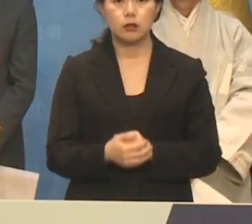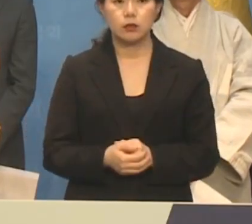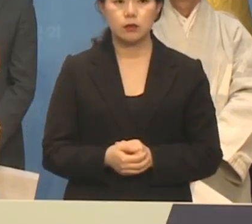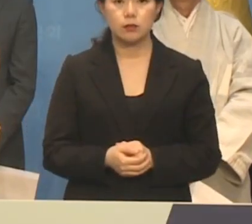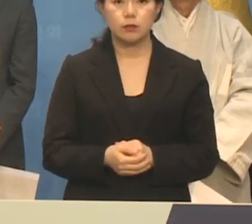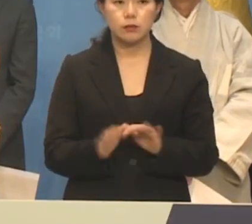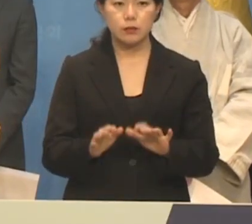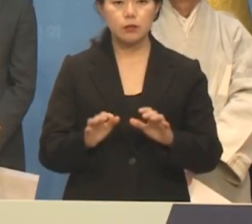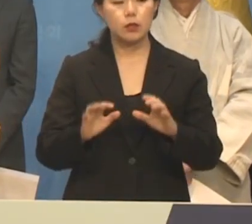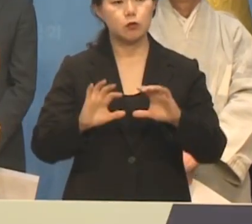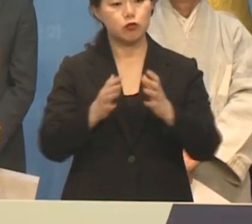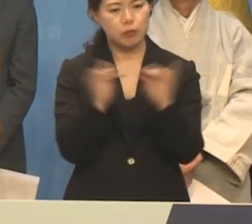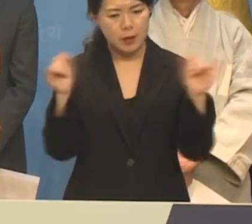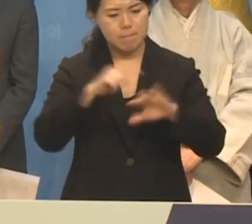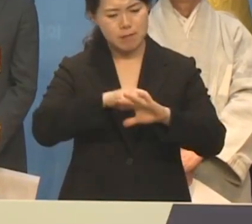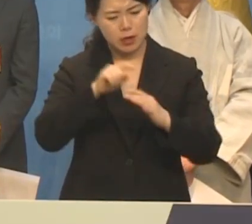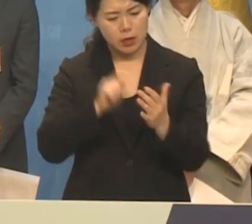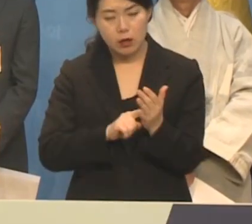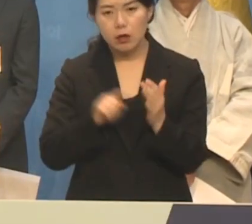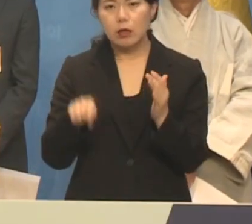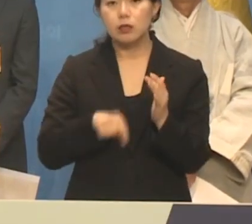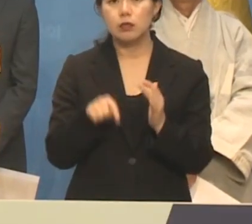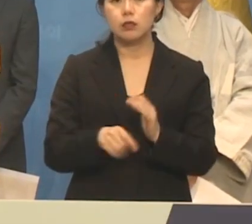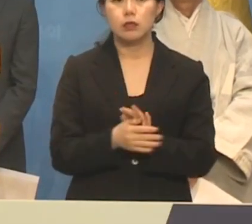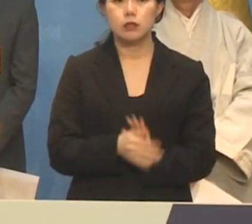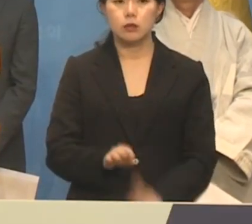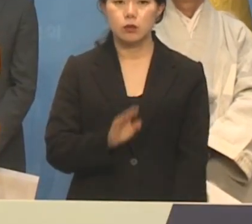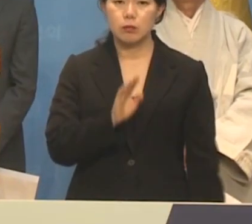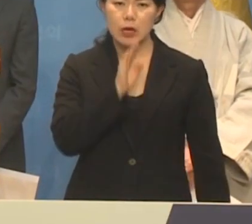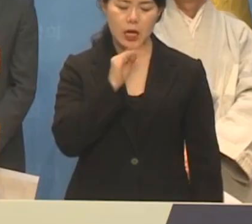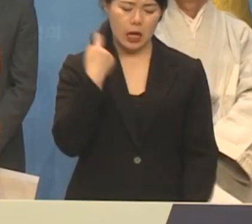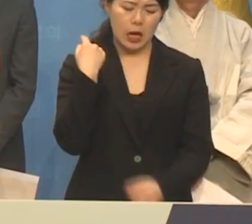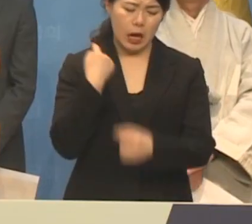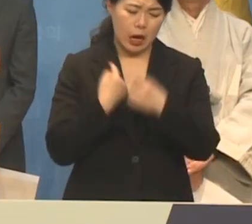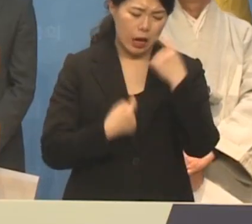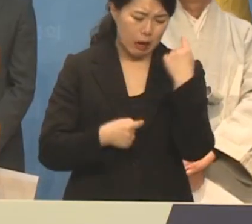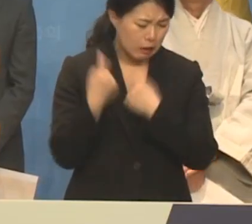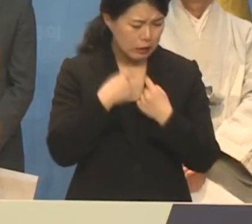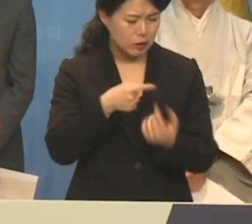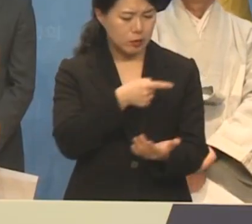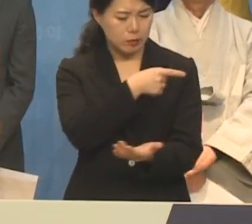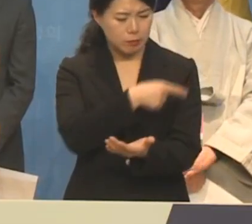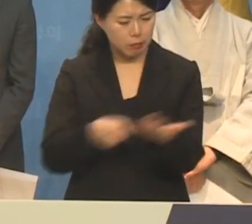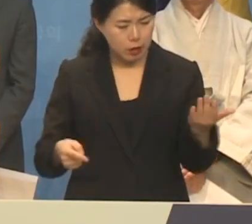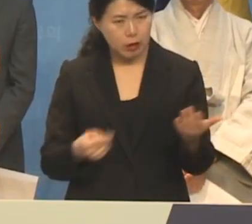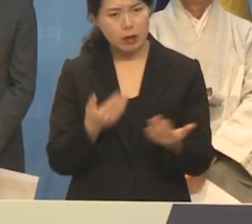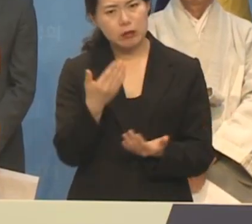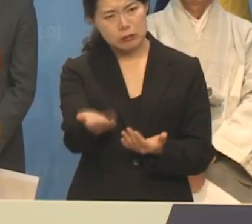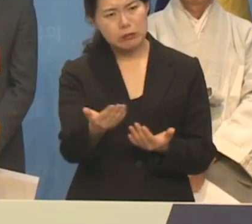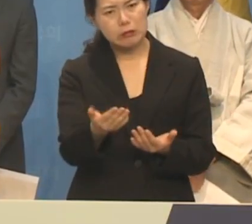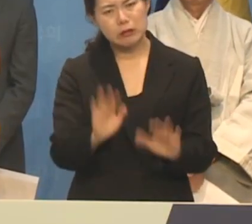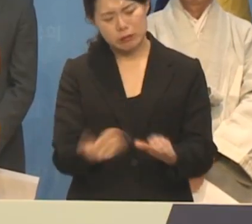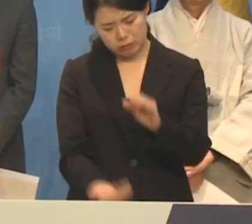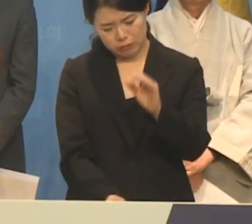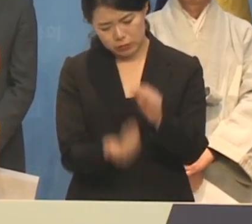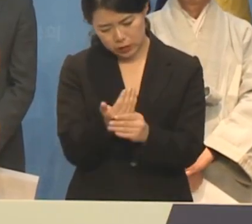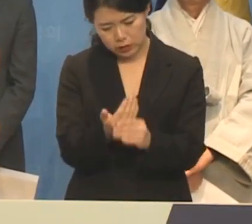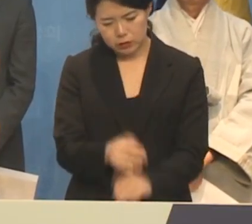어심양면에서 전 국민의 마음속에 엄청난 상처와 피해를 주는 이런 지경을